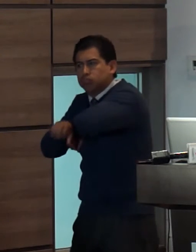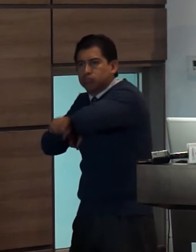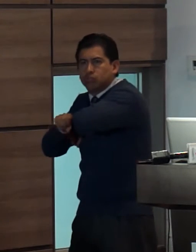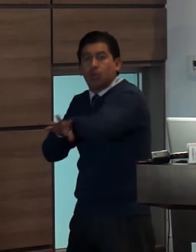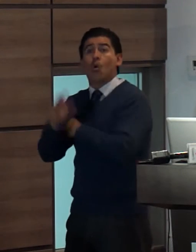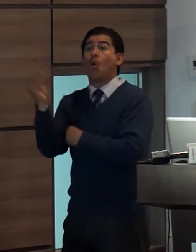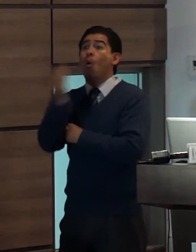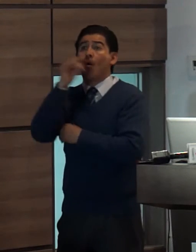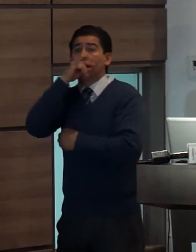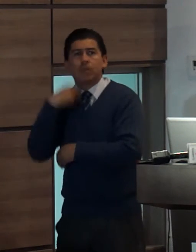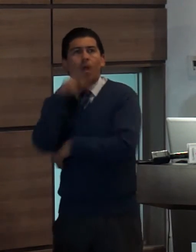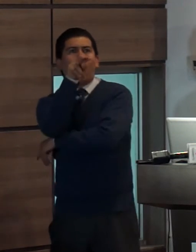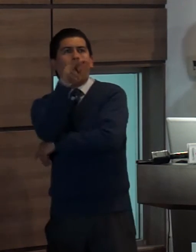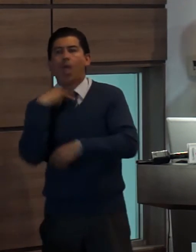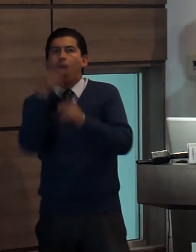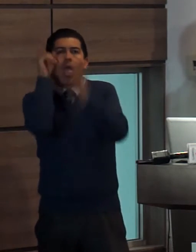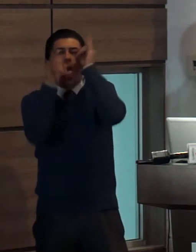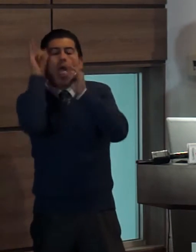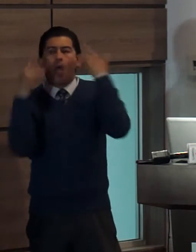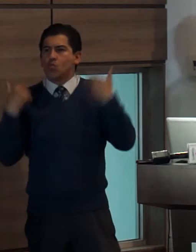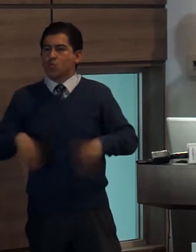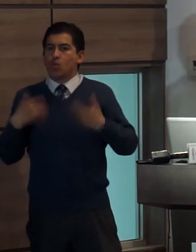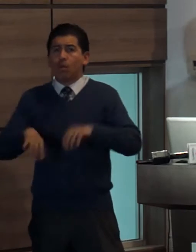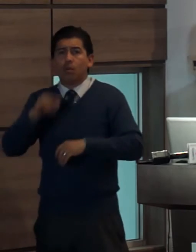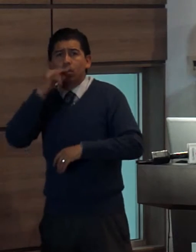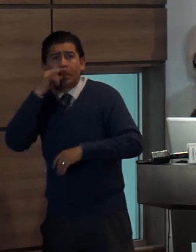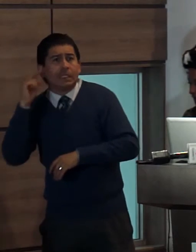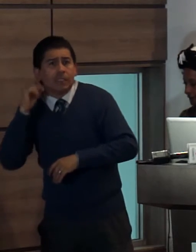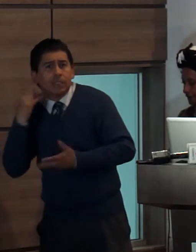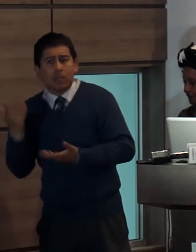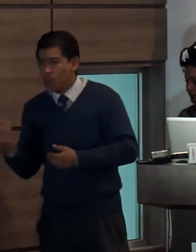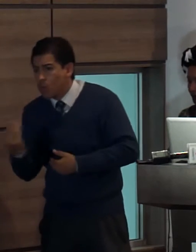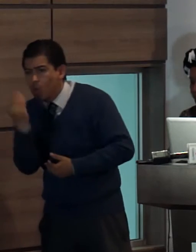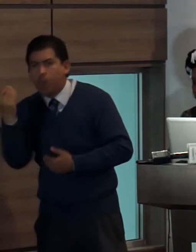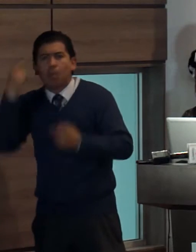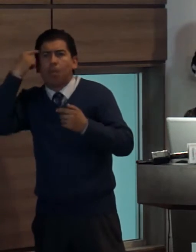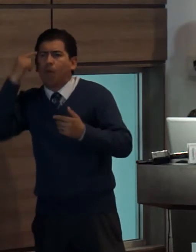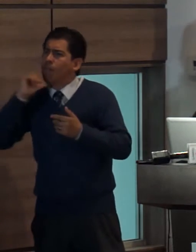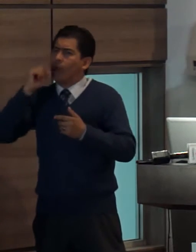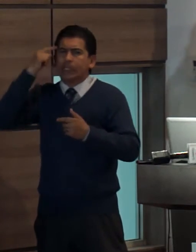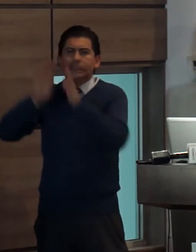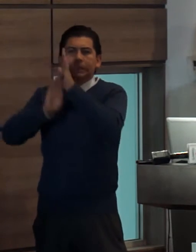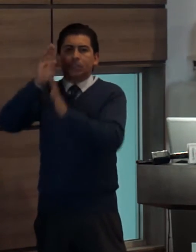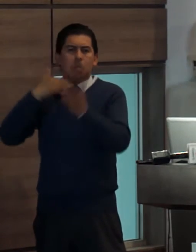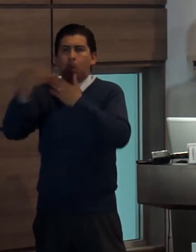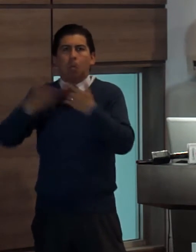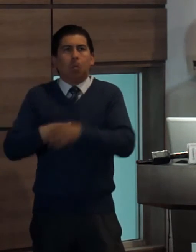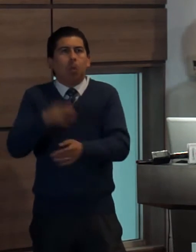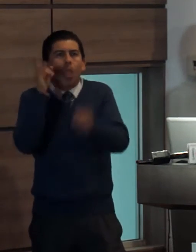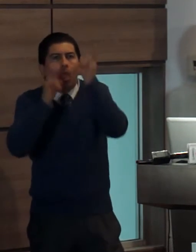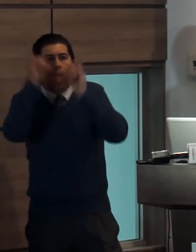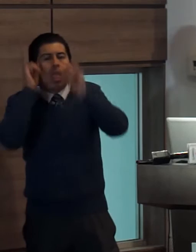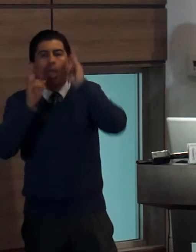cual tiene acceso la ciudadanía en especial las niñas, niños y adolescentes influye en la construcción de su